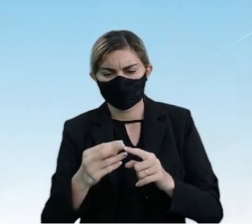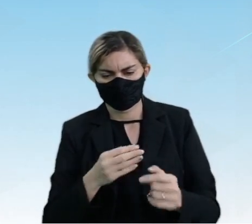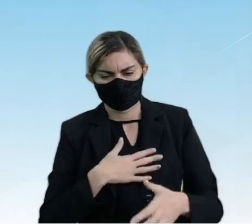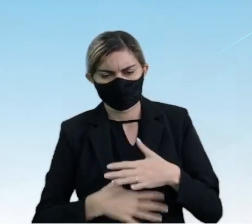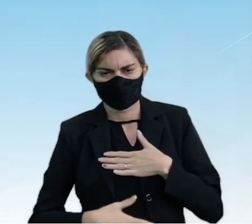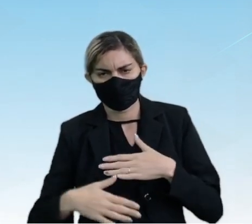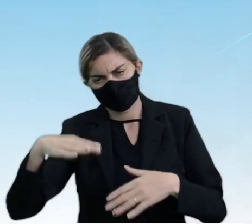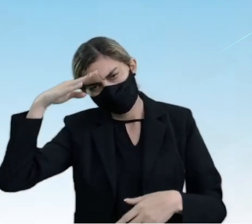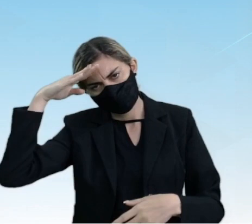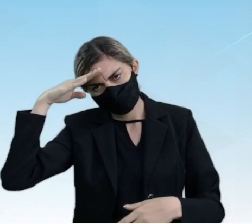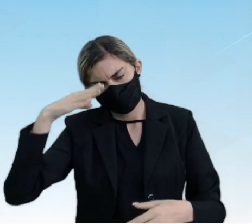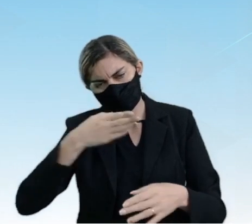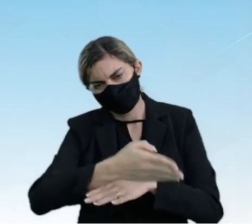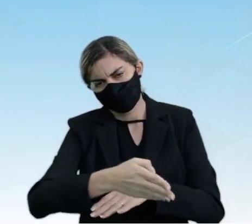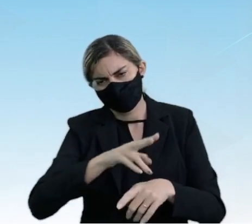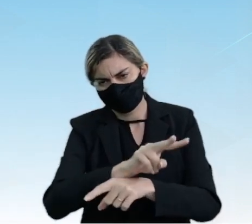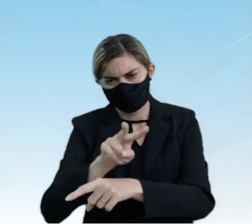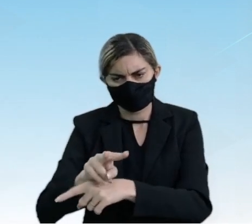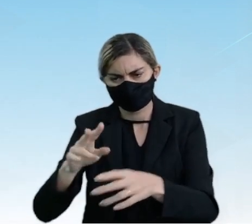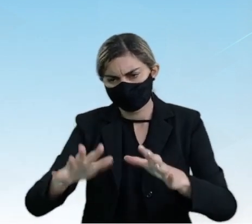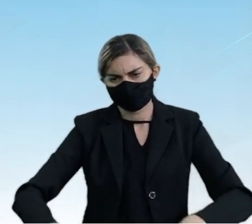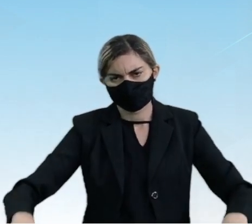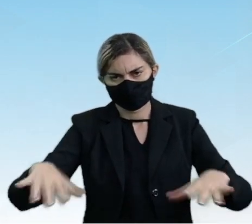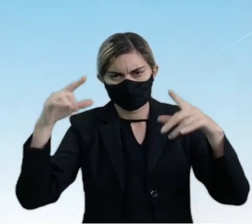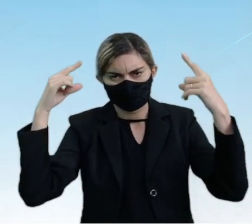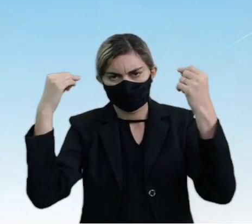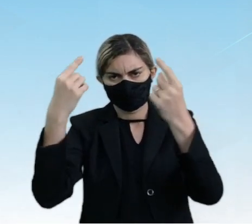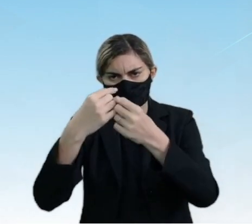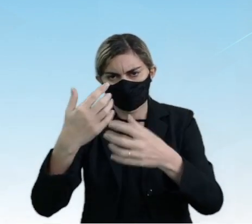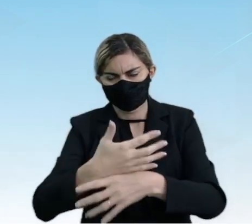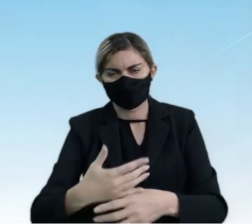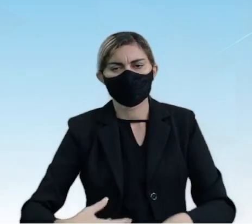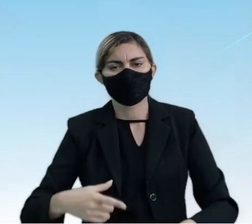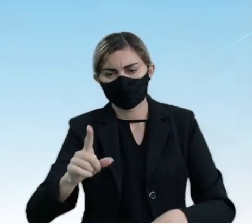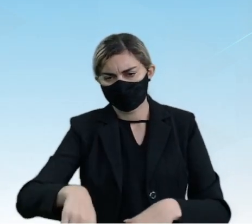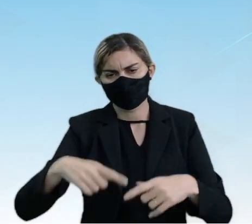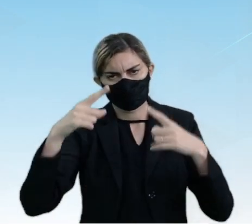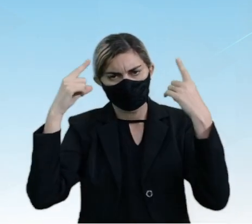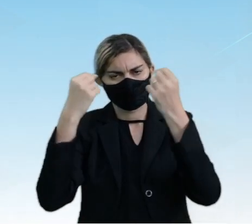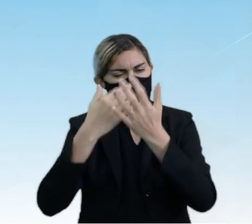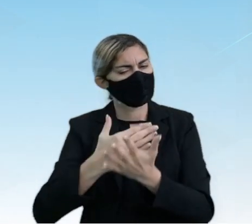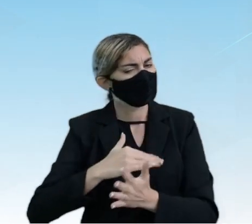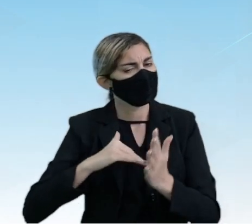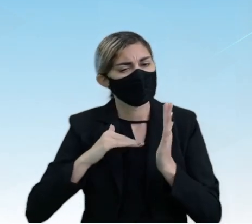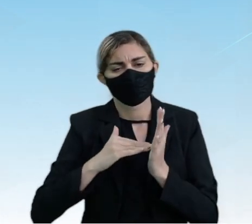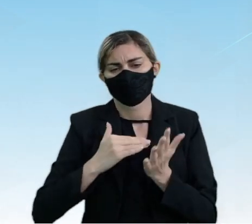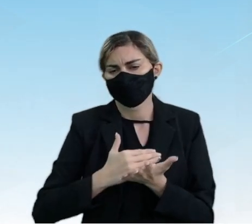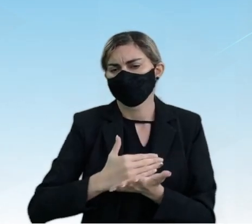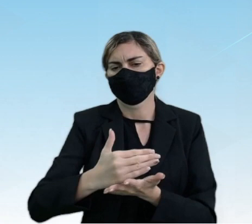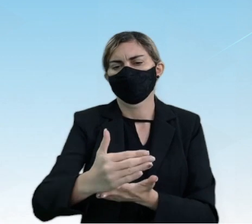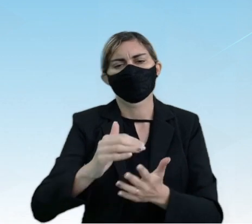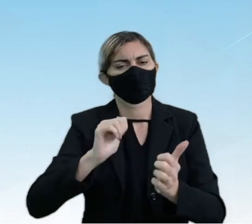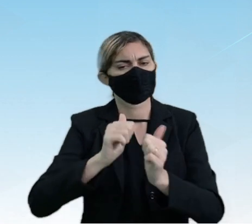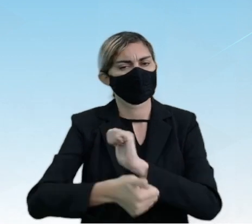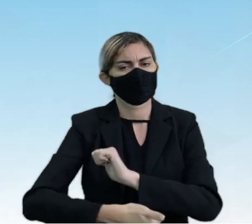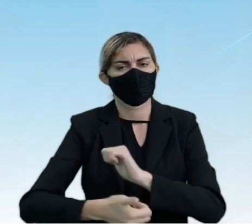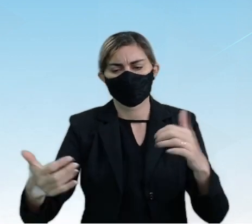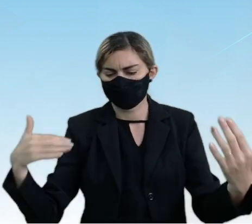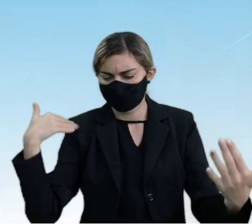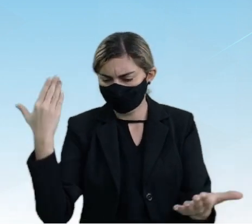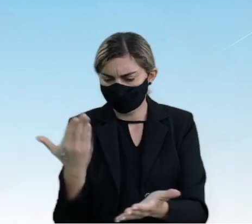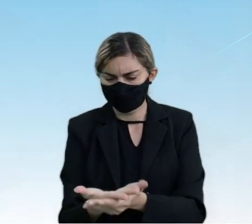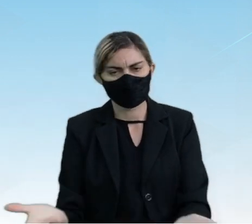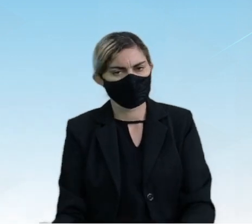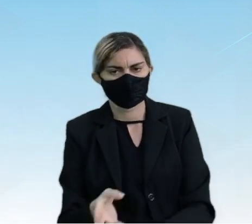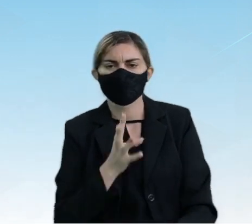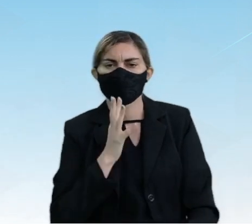dos militares que iam ali proteger o território grego, né? E foi na Grécia que tudo começou em relação aos esportes como a gente conhece hoje, né? Que